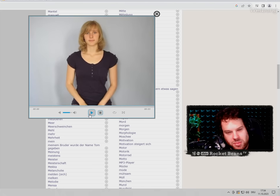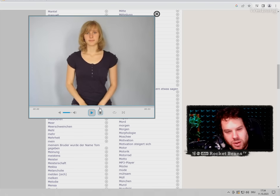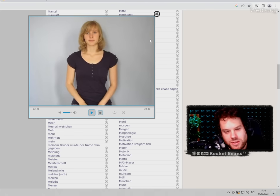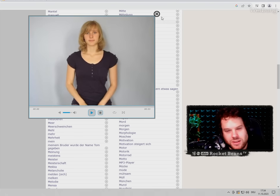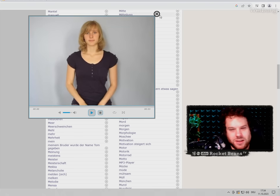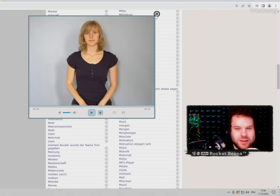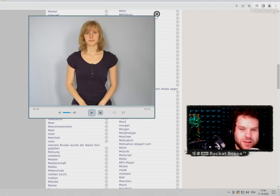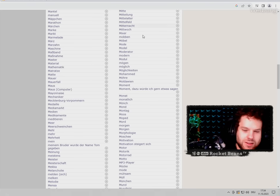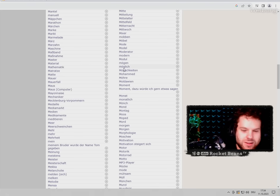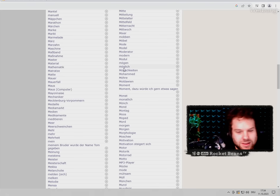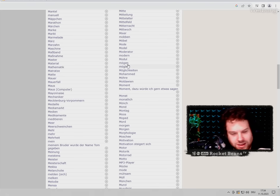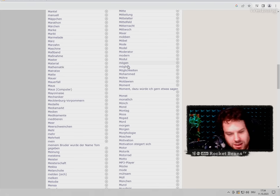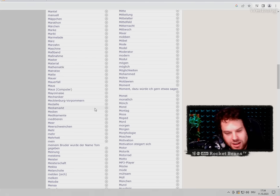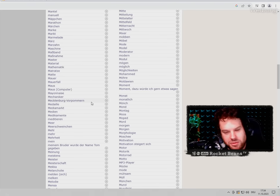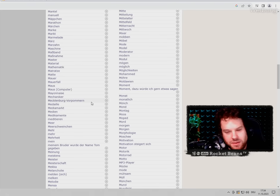Maus. Ja, Mann.